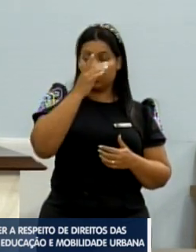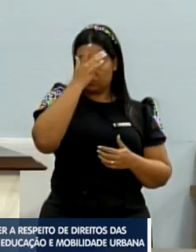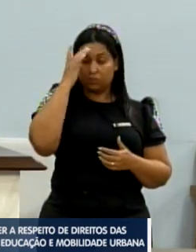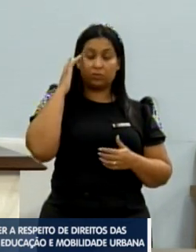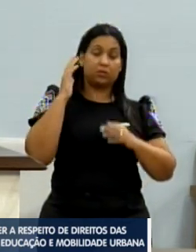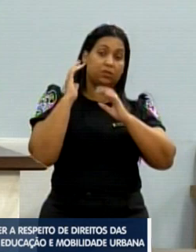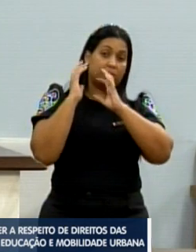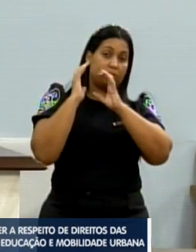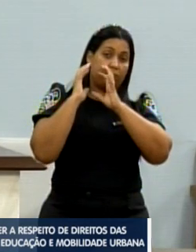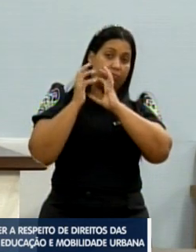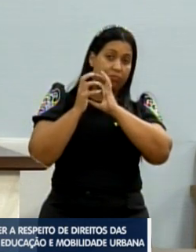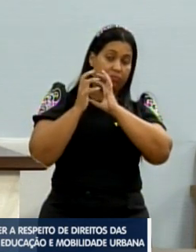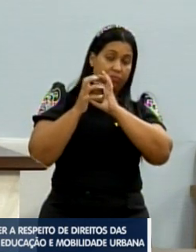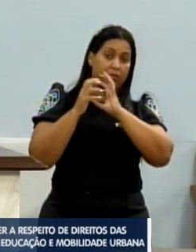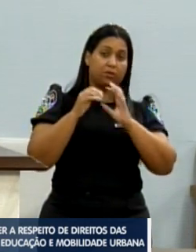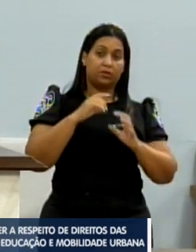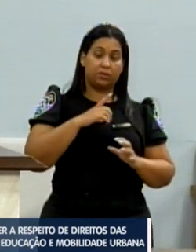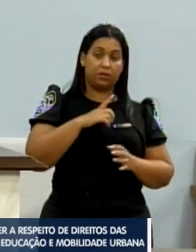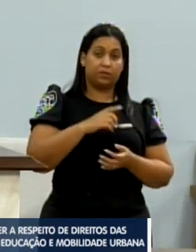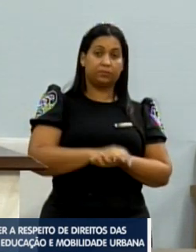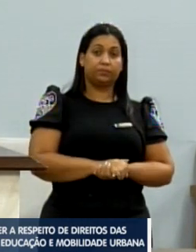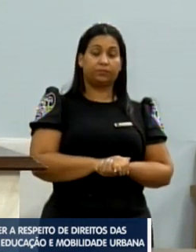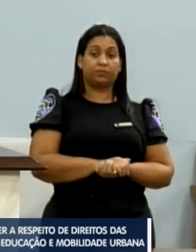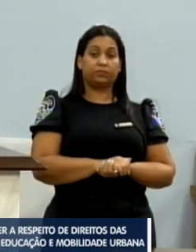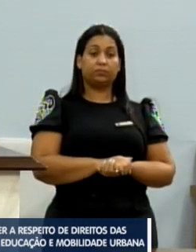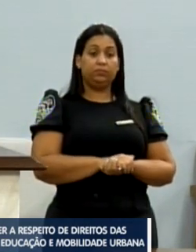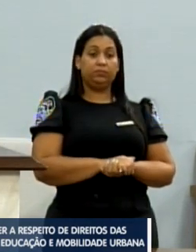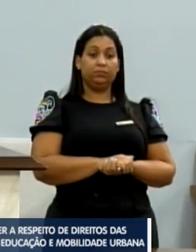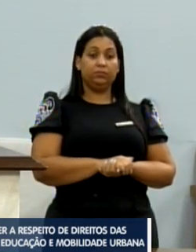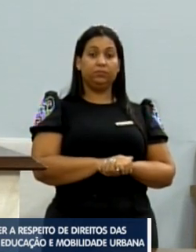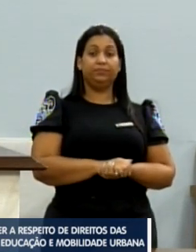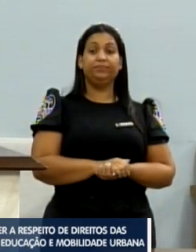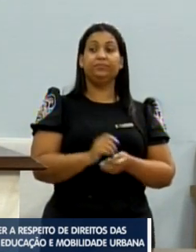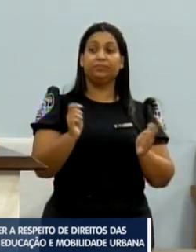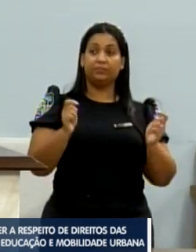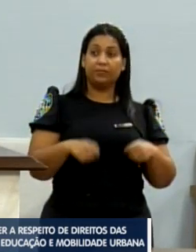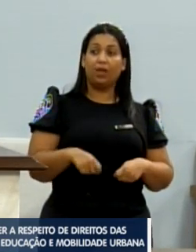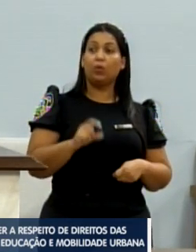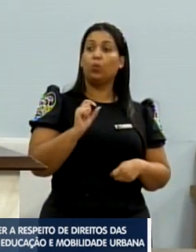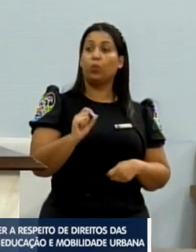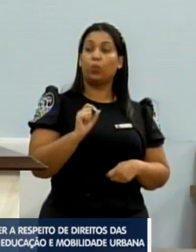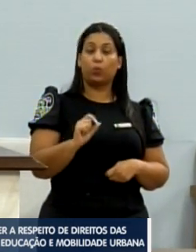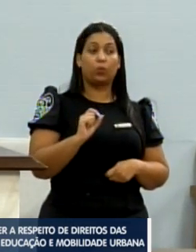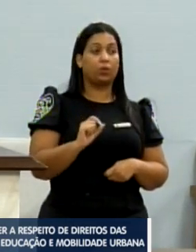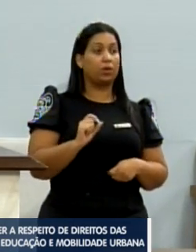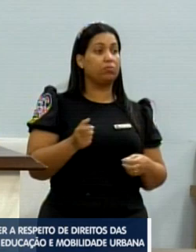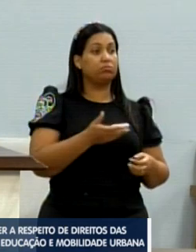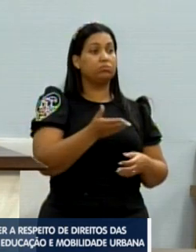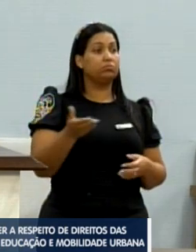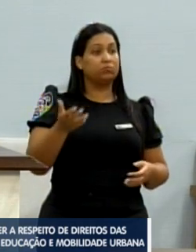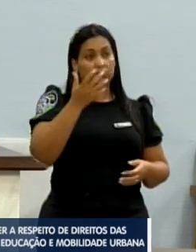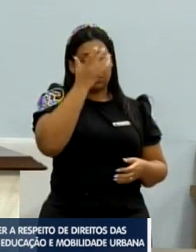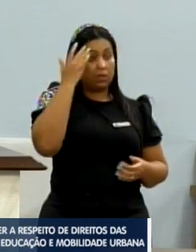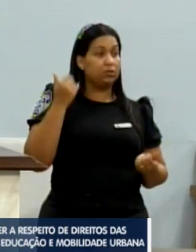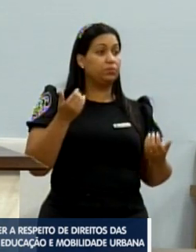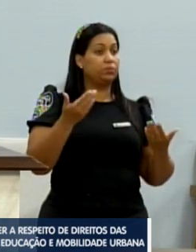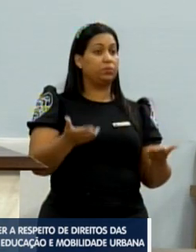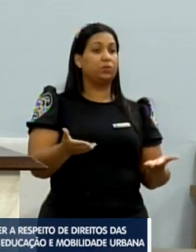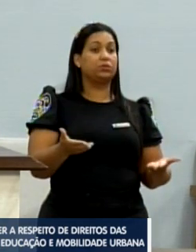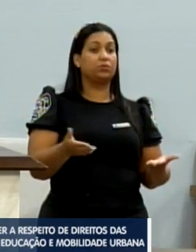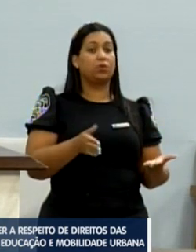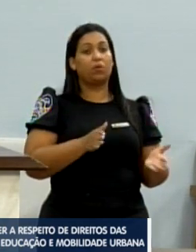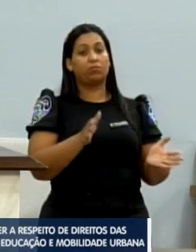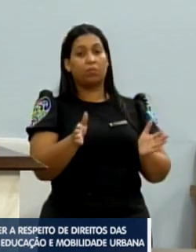na cidade das crianças? Existe algum modelo da municipalidade para que essas pessoas acessem